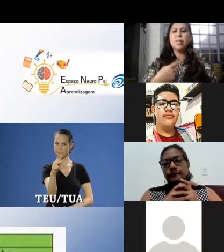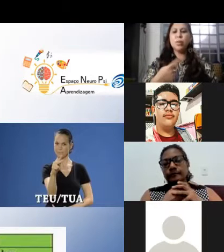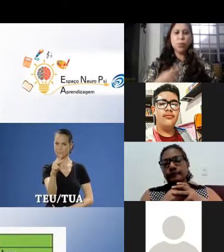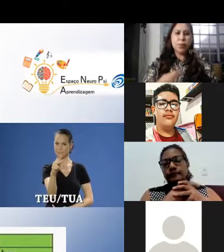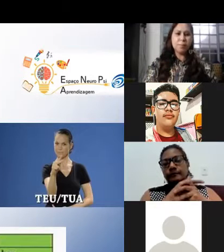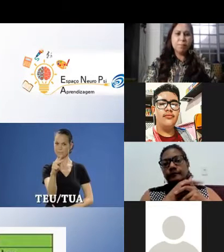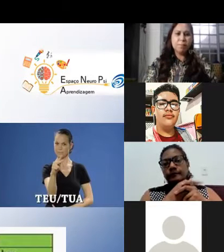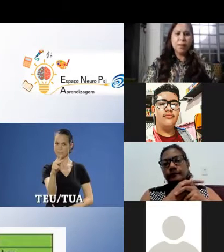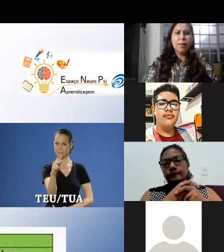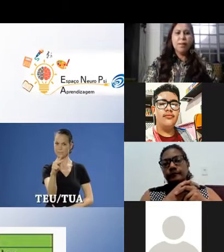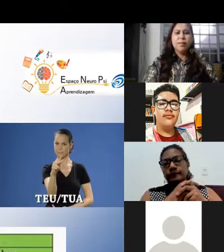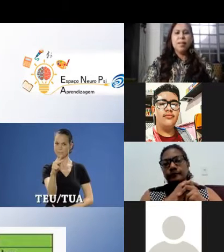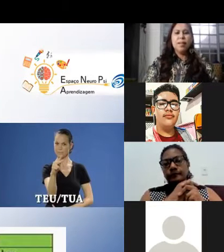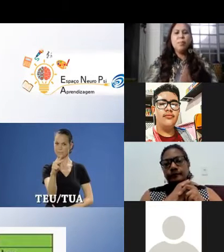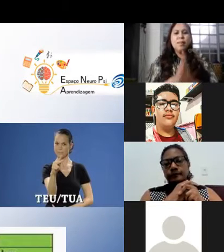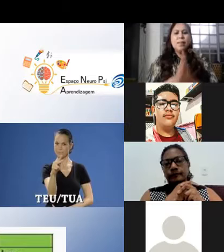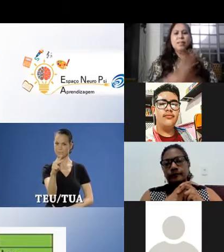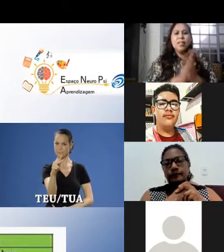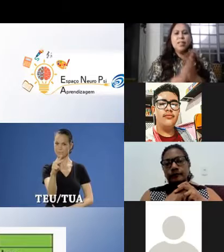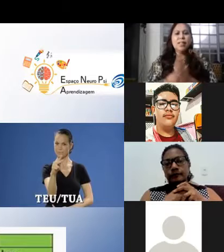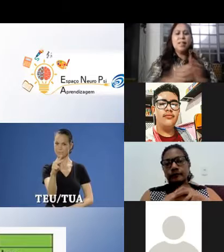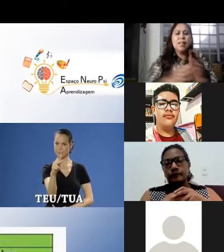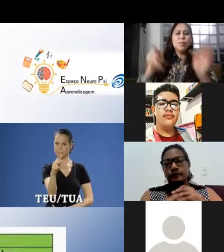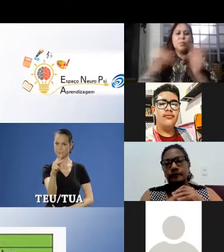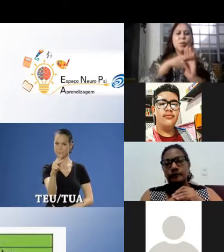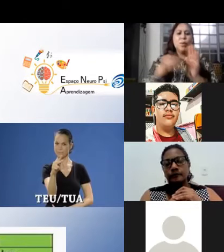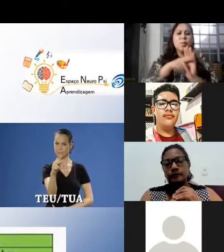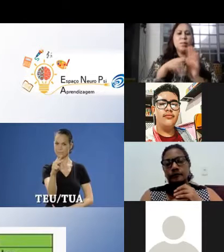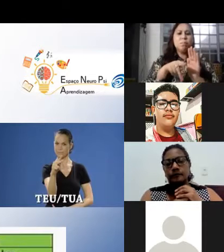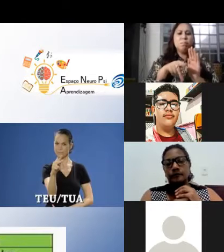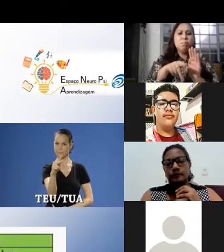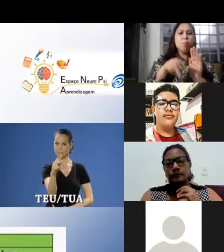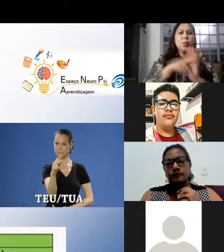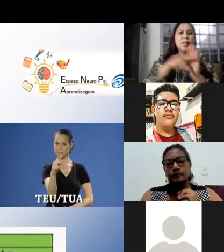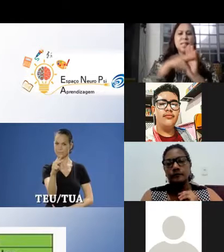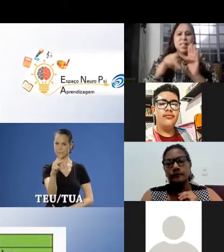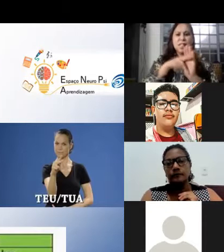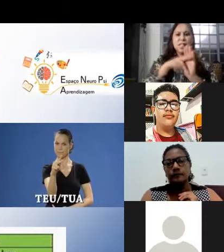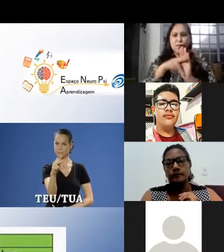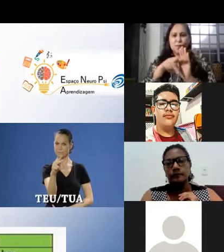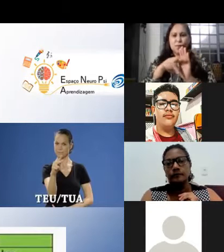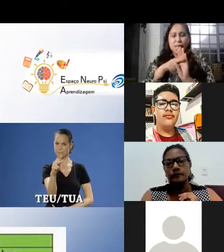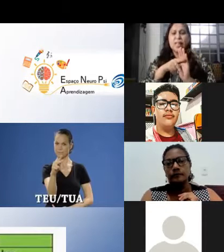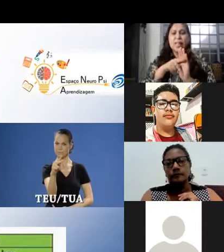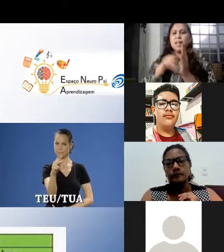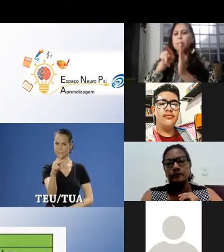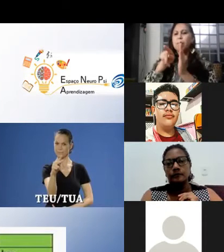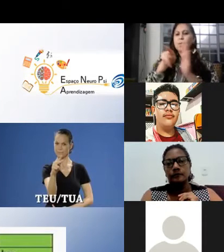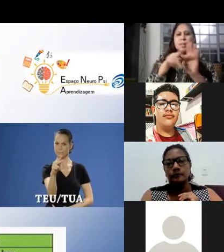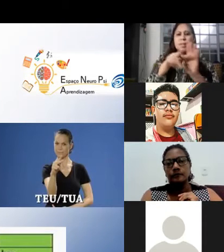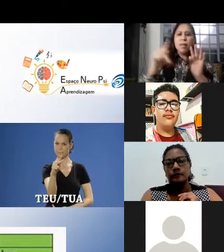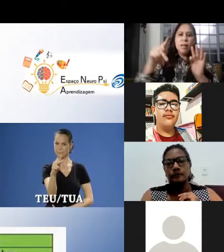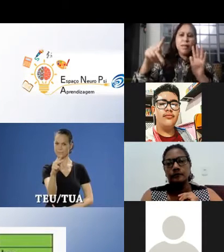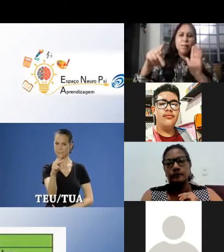nós dois. Ai, não passa não, deixa aí, Dan. Os pronomes possessivos, né, que indica